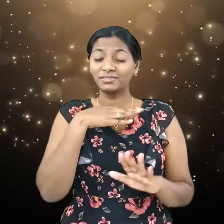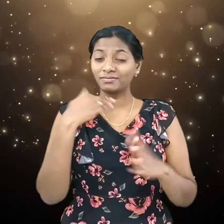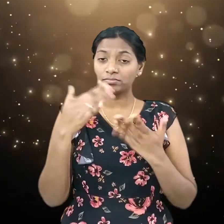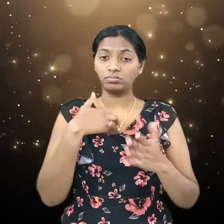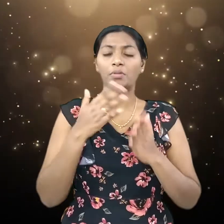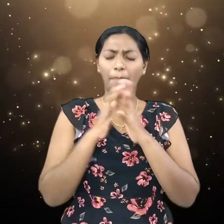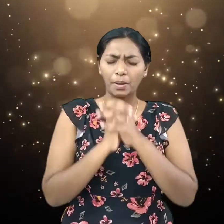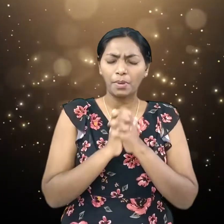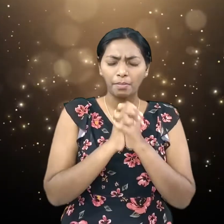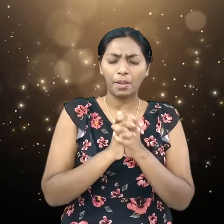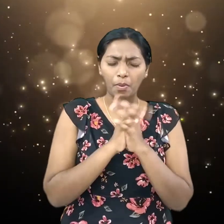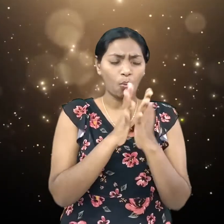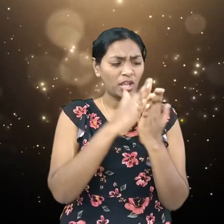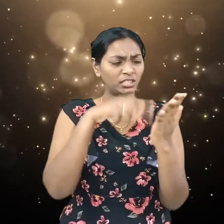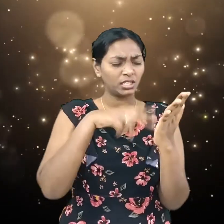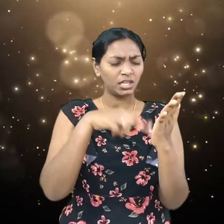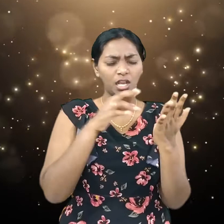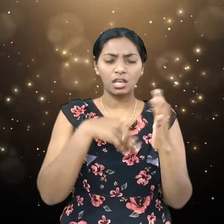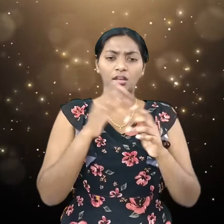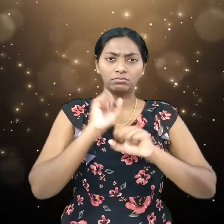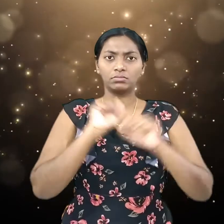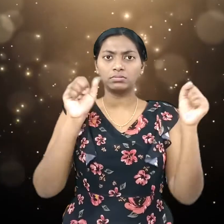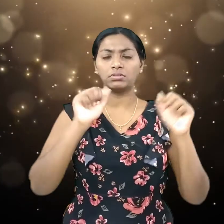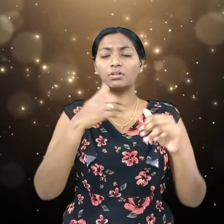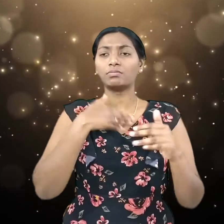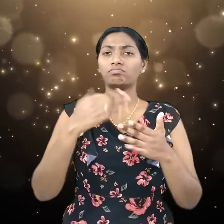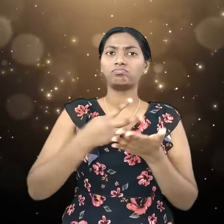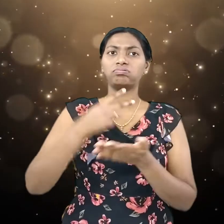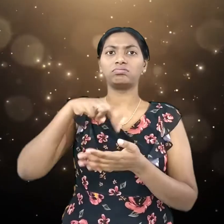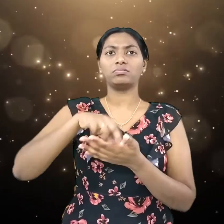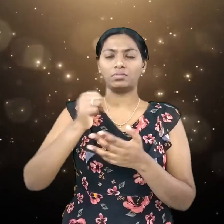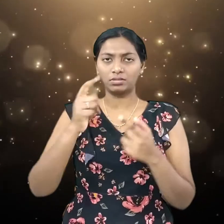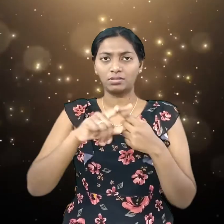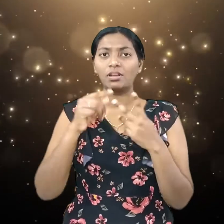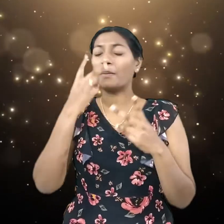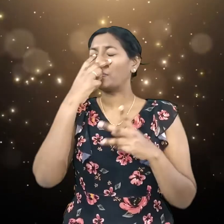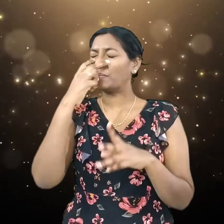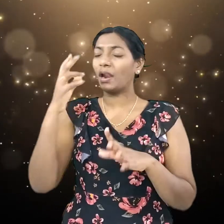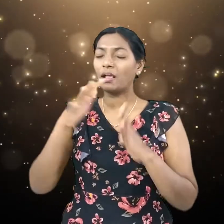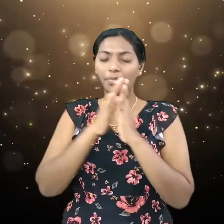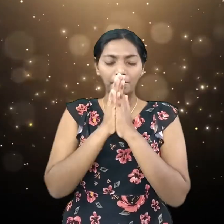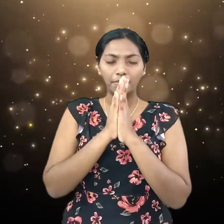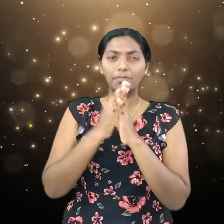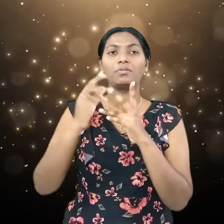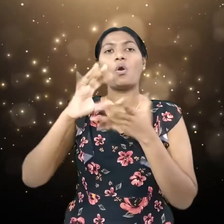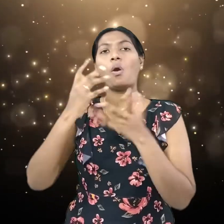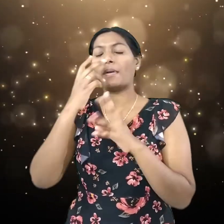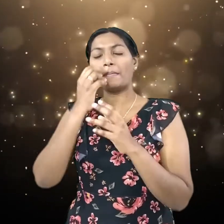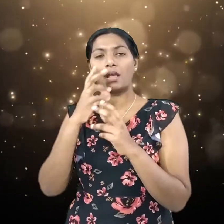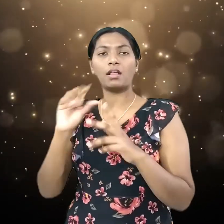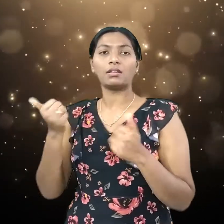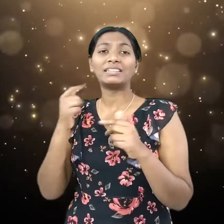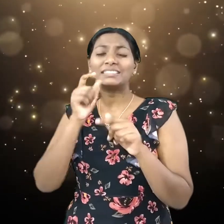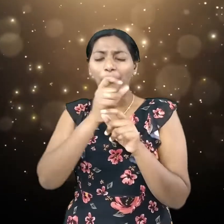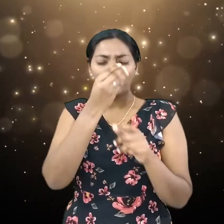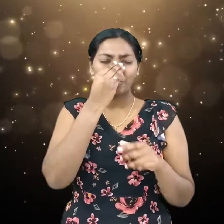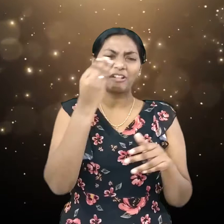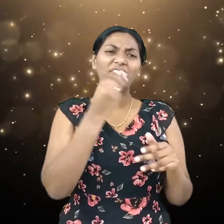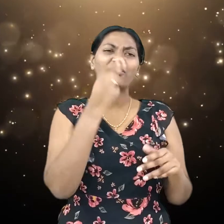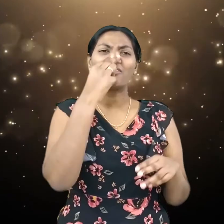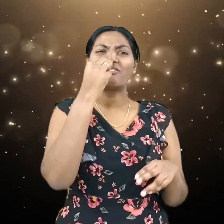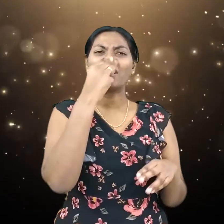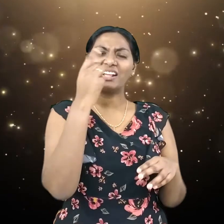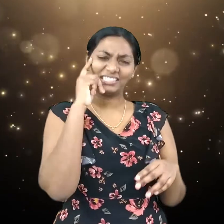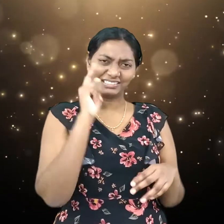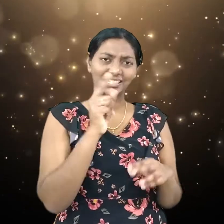द लॉर्ड। कुछ को मजाक लग सकता है पर हमें पता है सच है, नहीं है? नहीं है क्या? तो ये सब बात, बोली यह सब